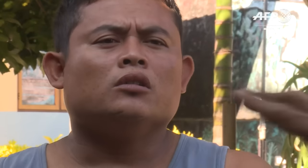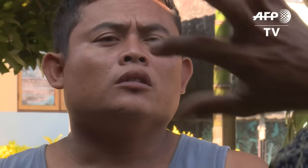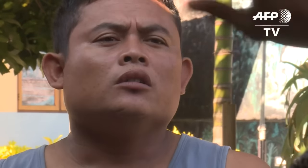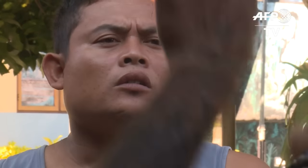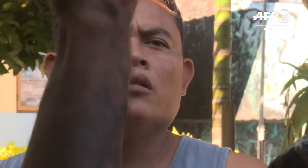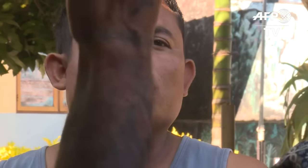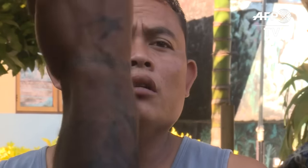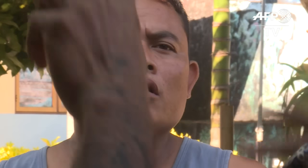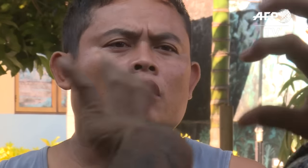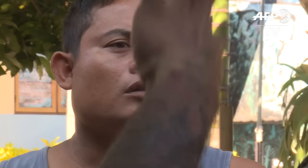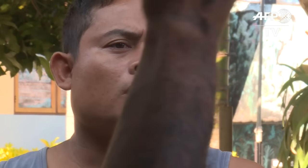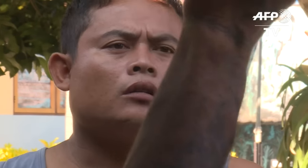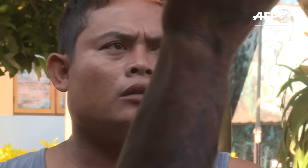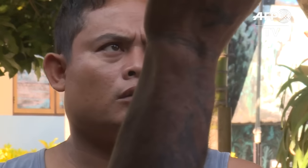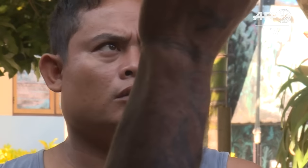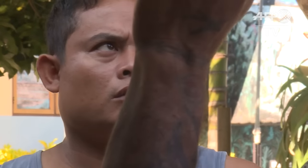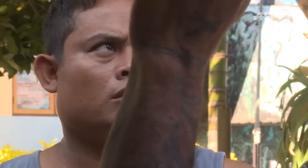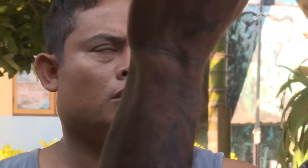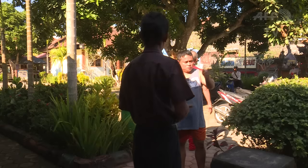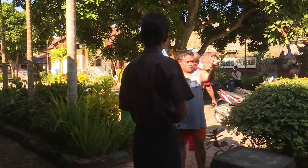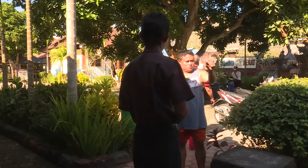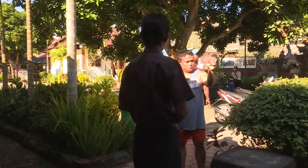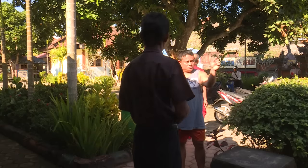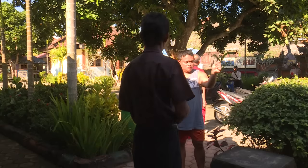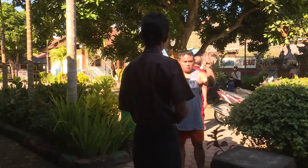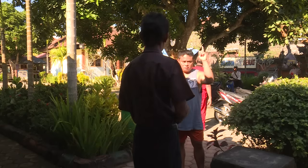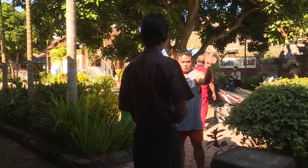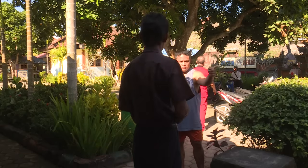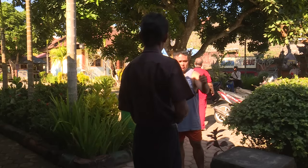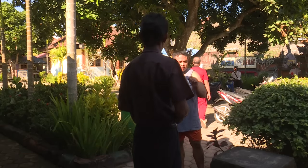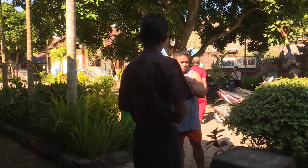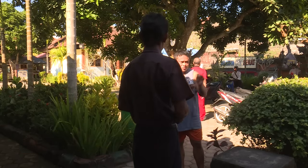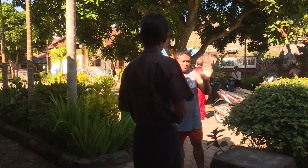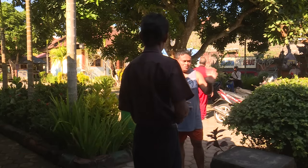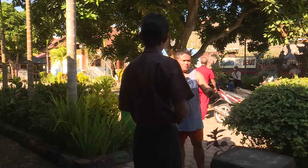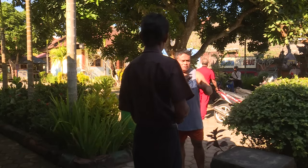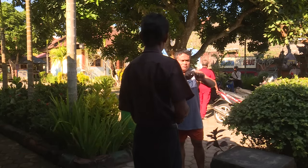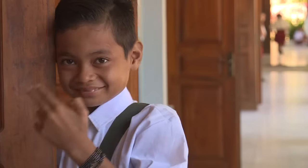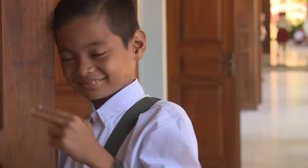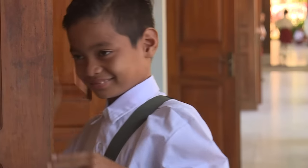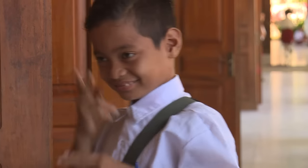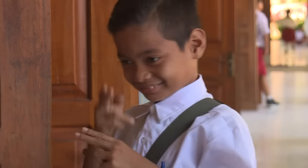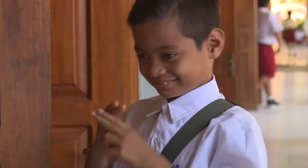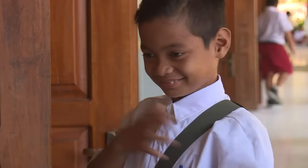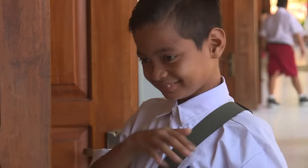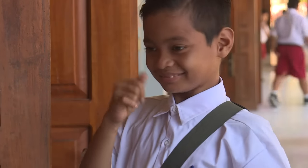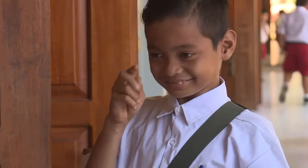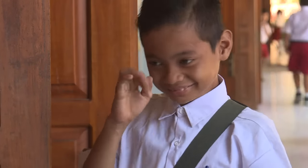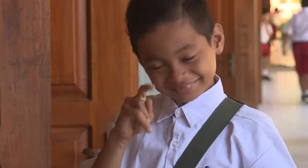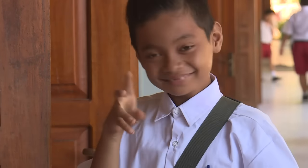Pendant longtemps, le village de Bengkala en Indonésie a cru à une malédiction. Depuis des générations, il compte un nombre anormalement élevé de sourds et